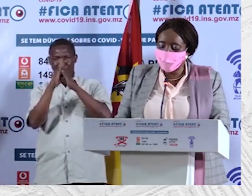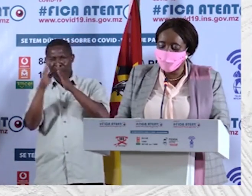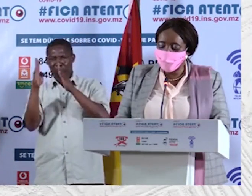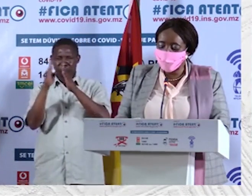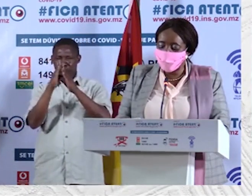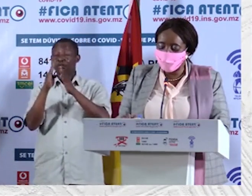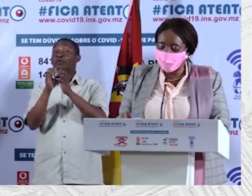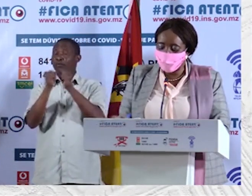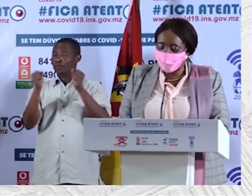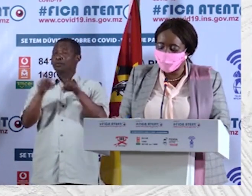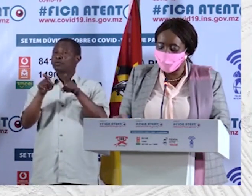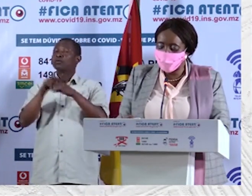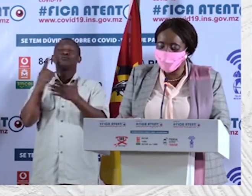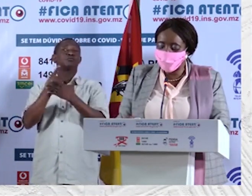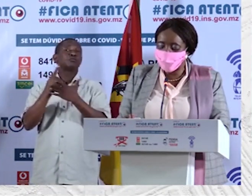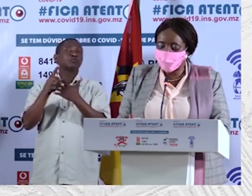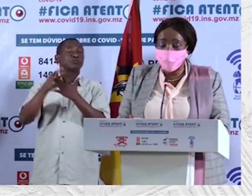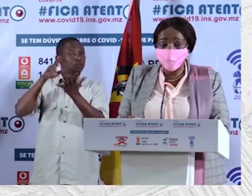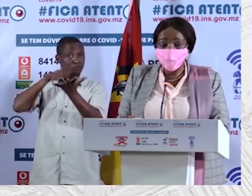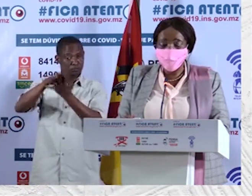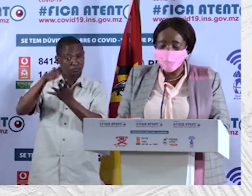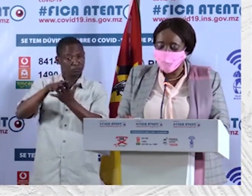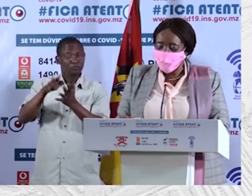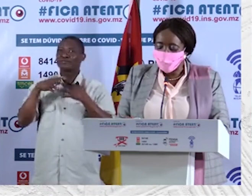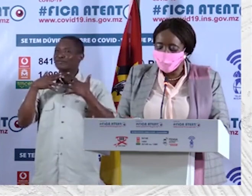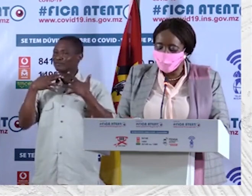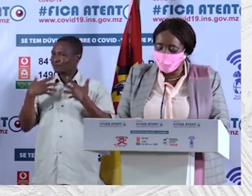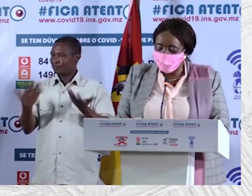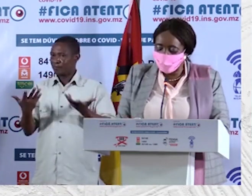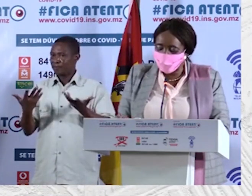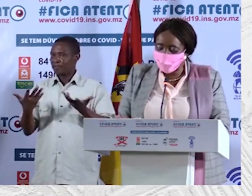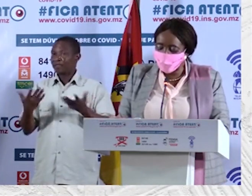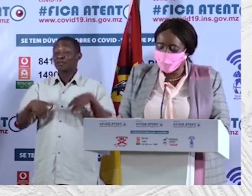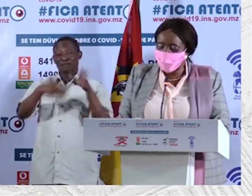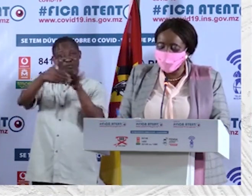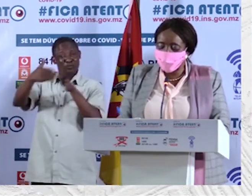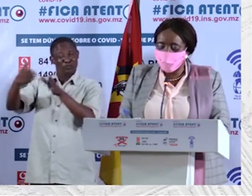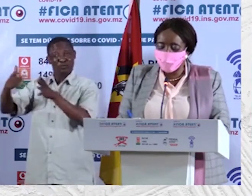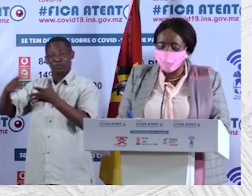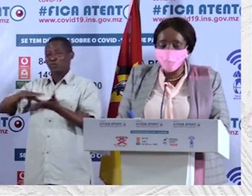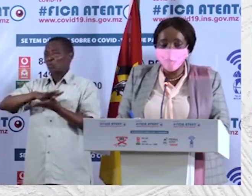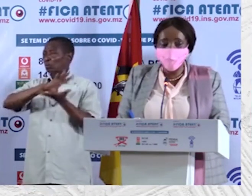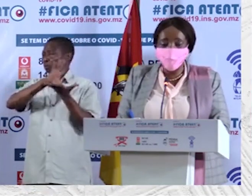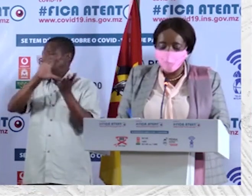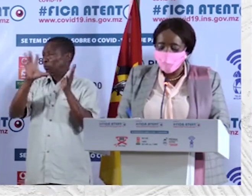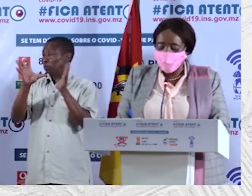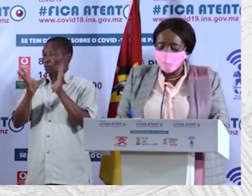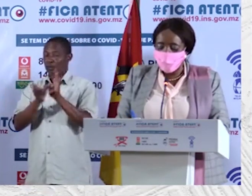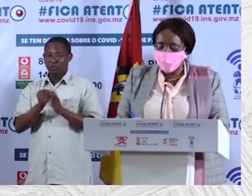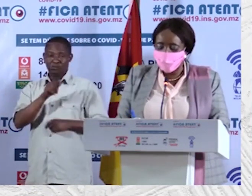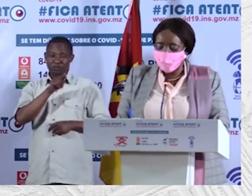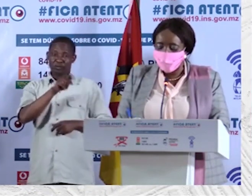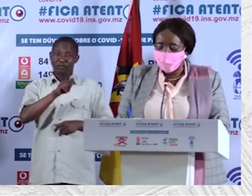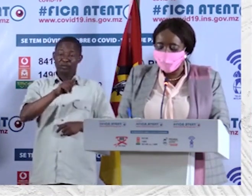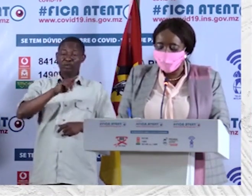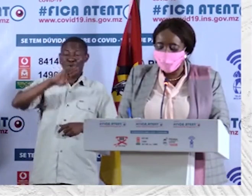importante esclarecer que devem ficar em isolamento familiar todas as pessoas com resultado positivo